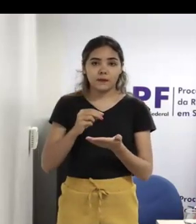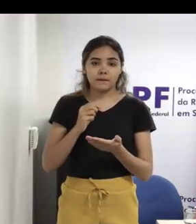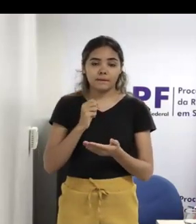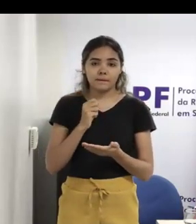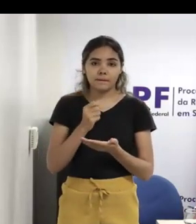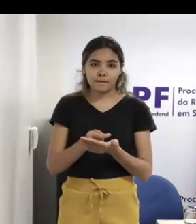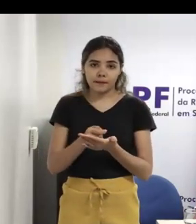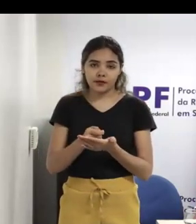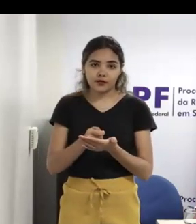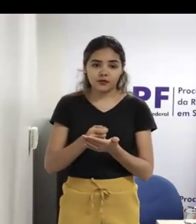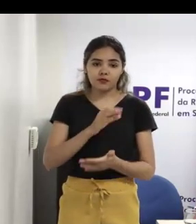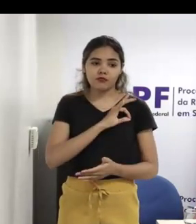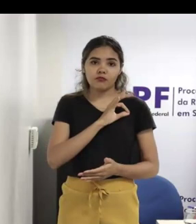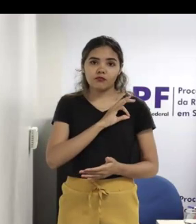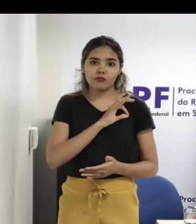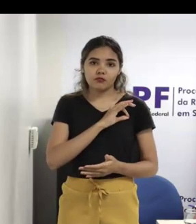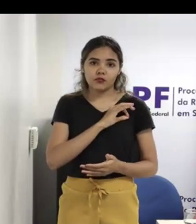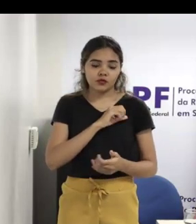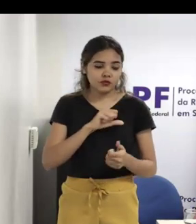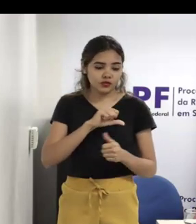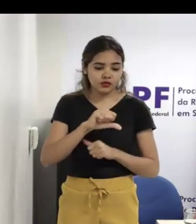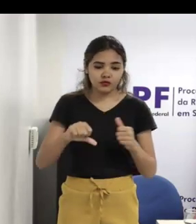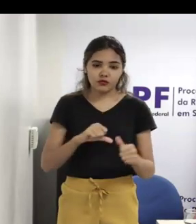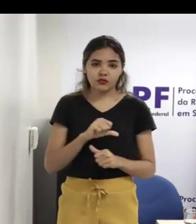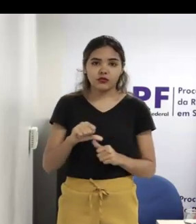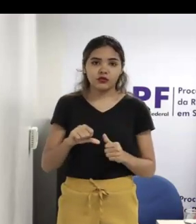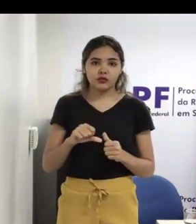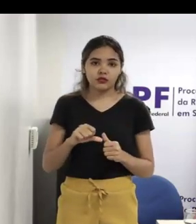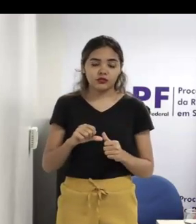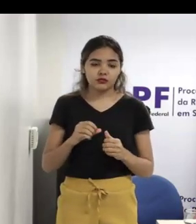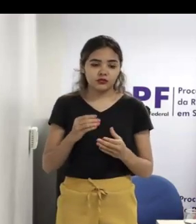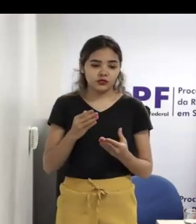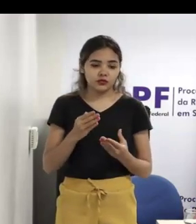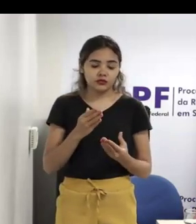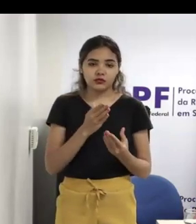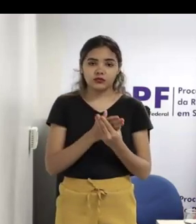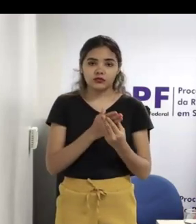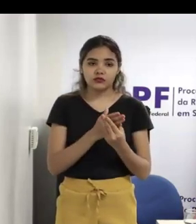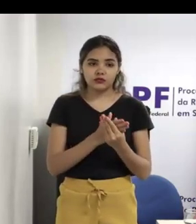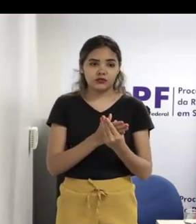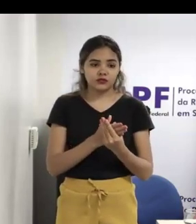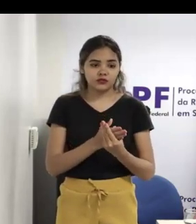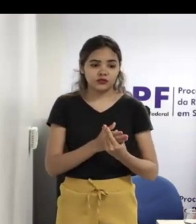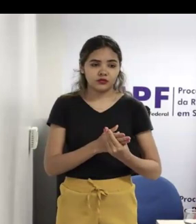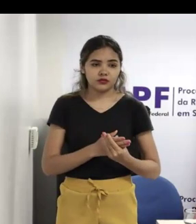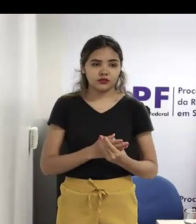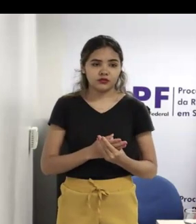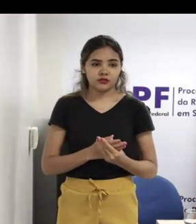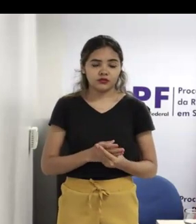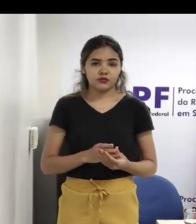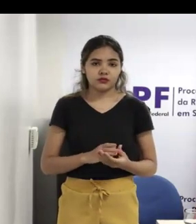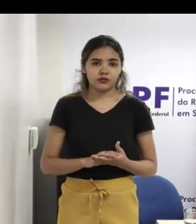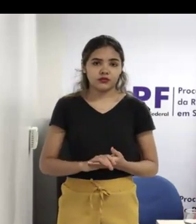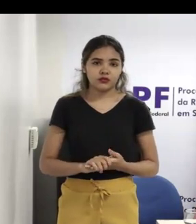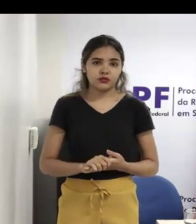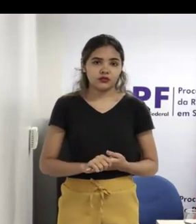que situação Então eu acho que o que é que pode ser feito para combater isso a gente não tem como meter o pé na